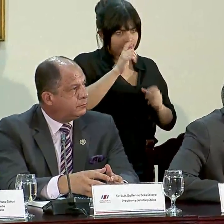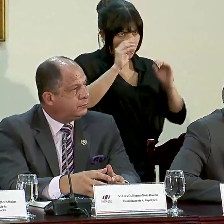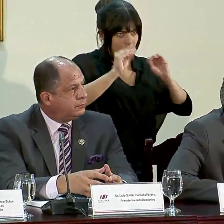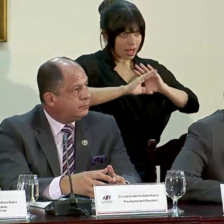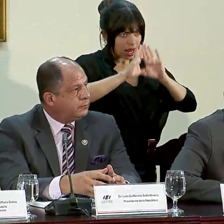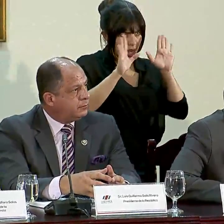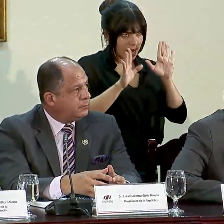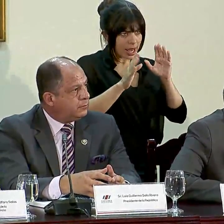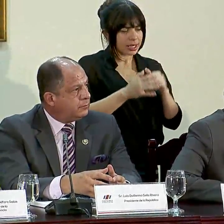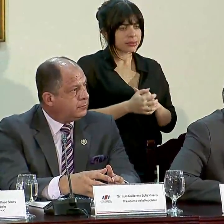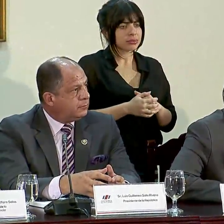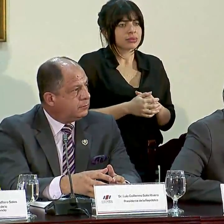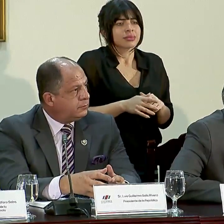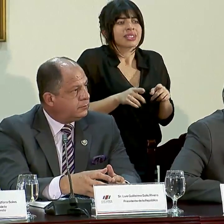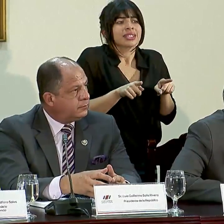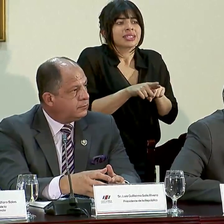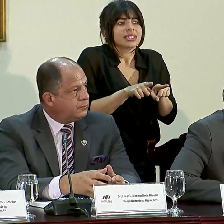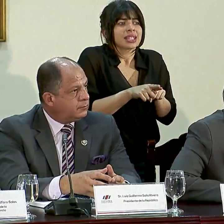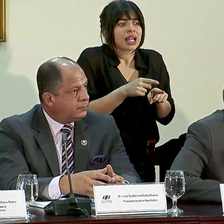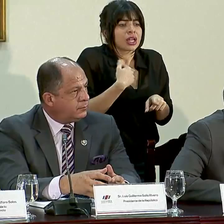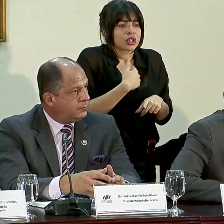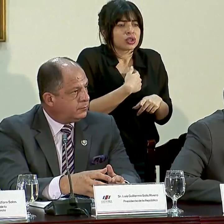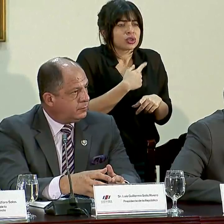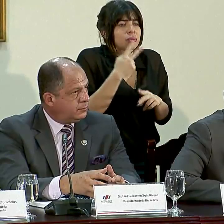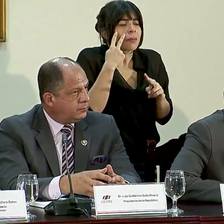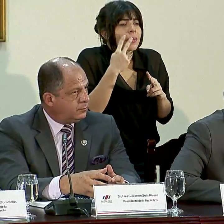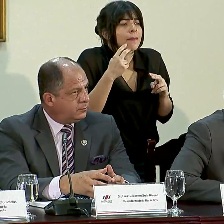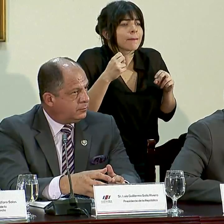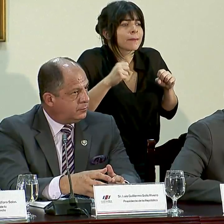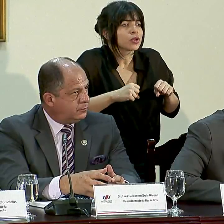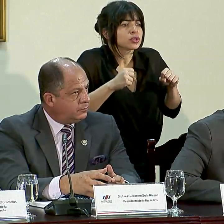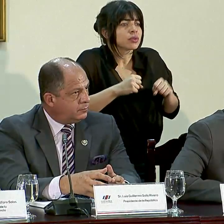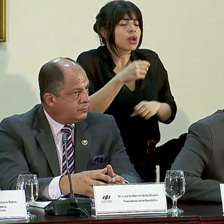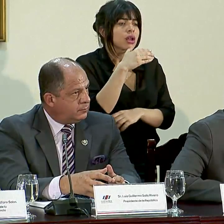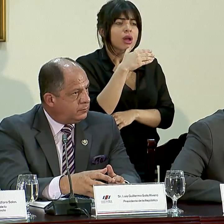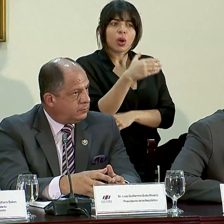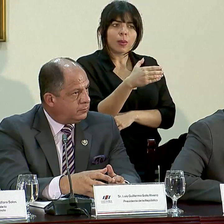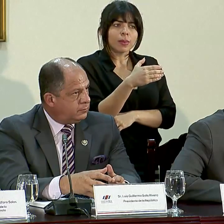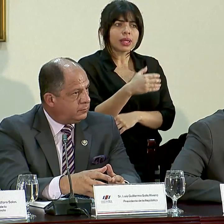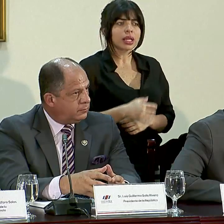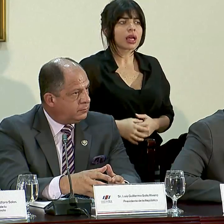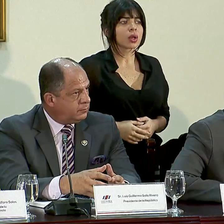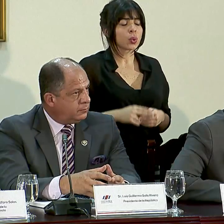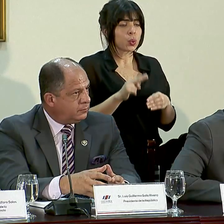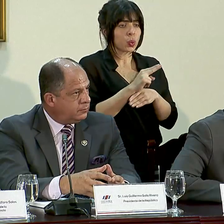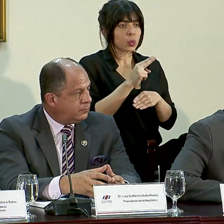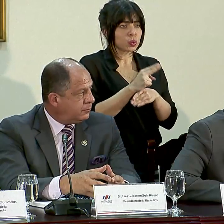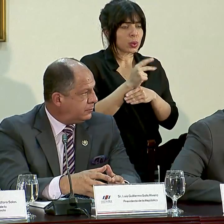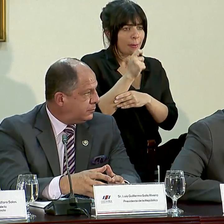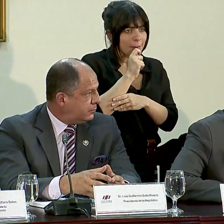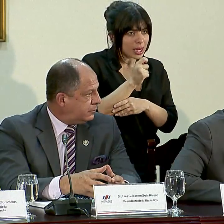aquí, ni siquiera estamos contemplando la posibilidad de recomendar el uso de la marihuana